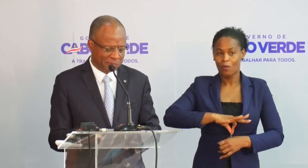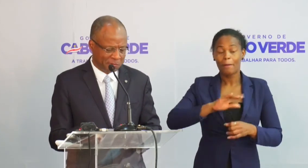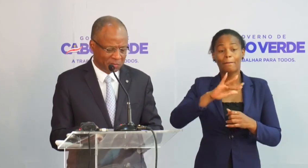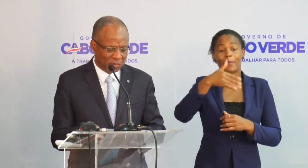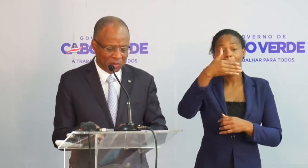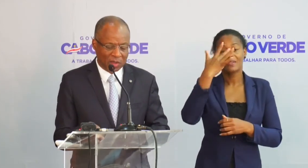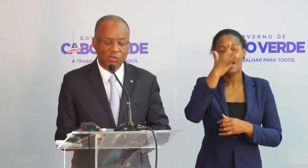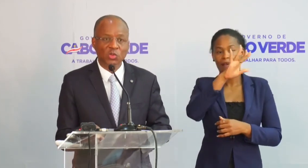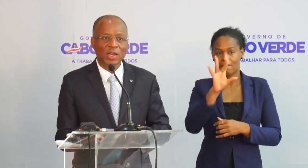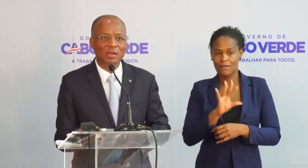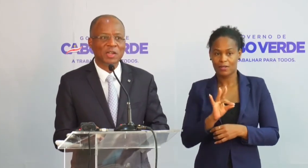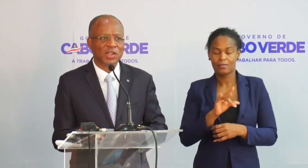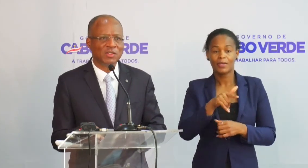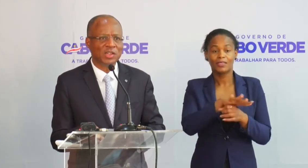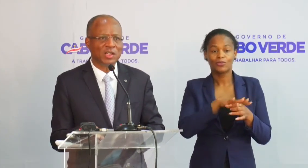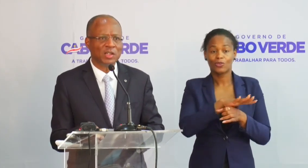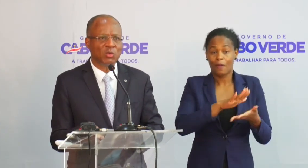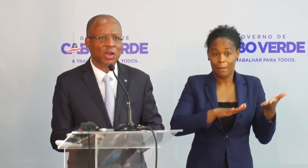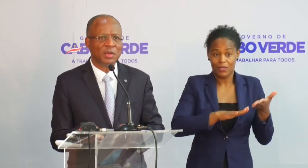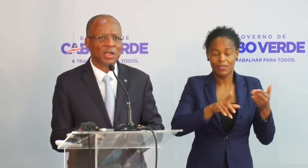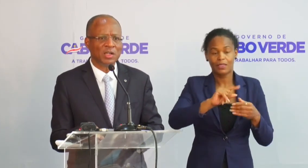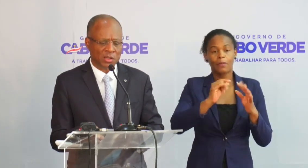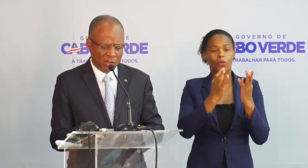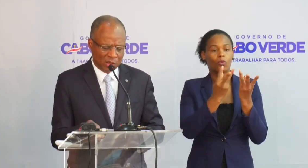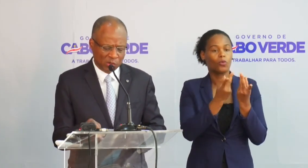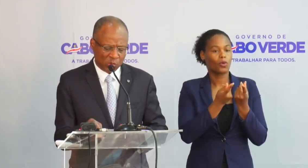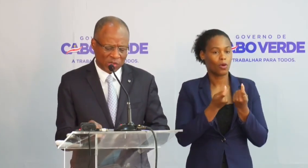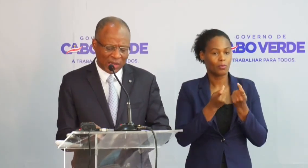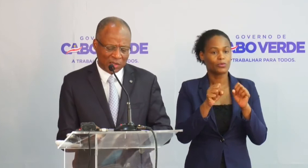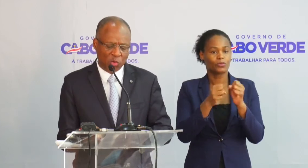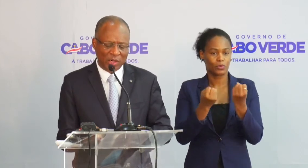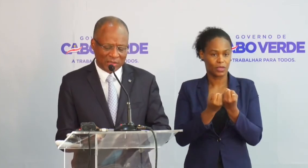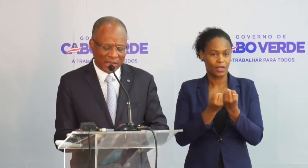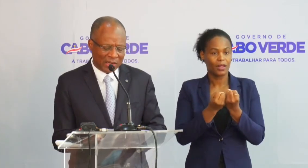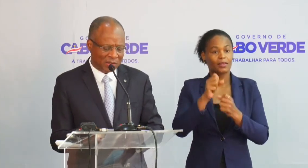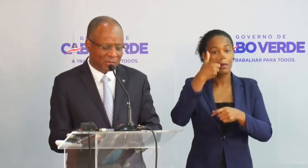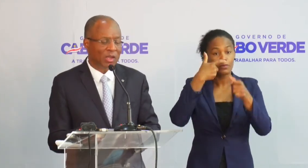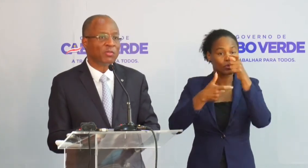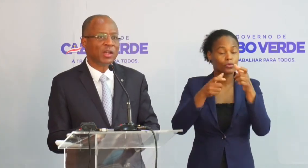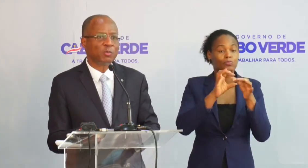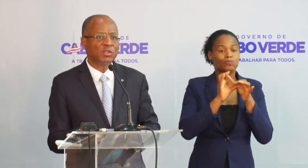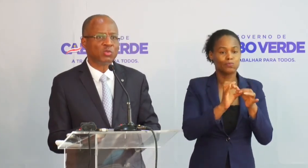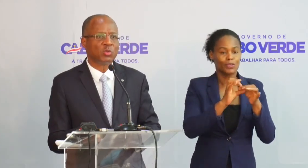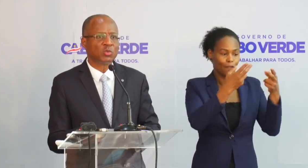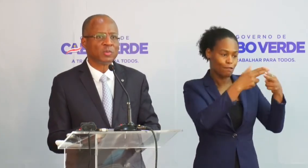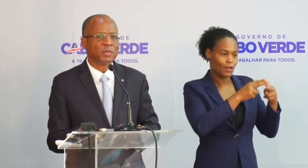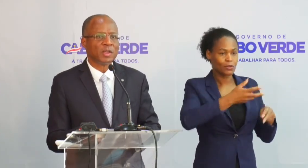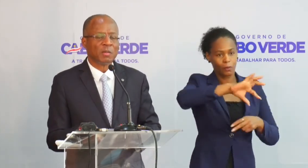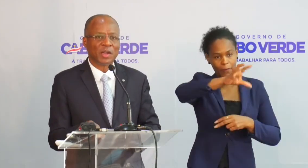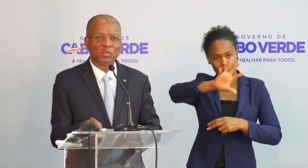África. A situação é de emergência económica e social e humanitária em vários países do